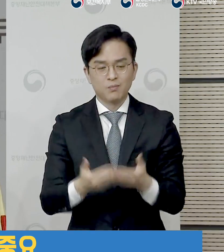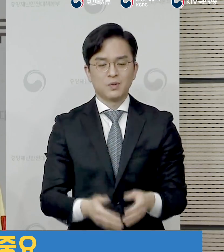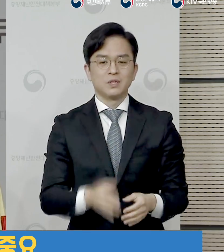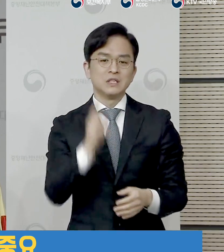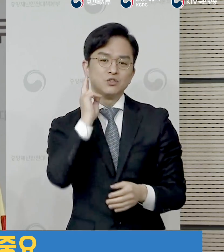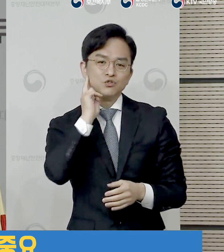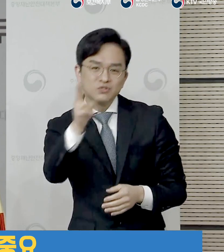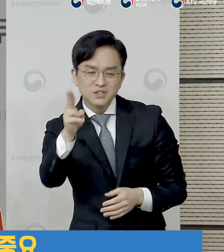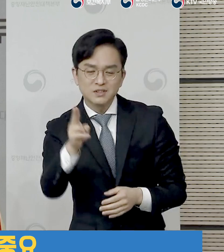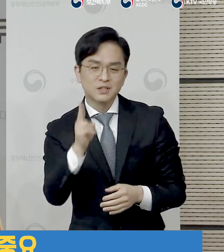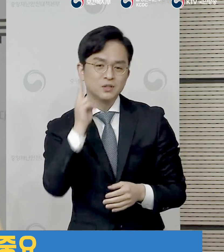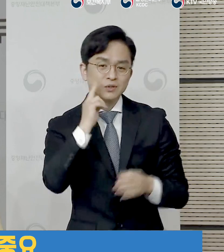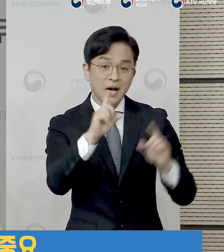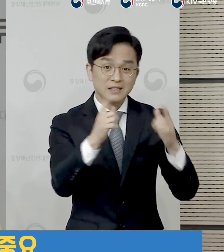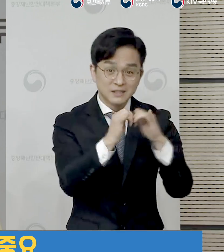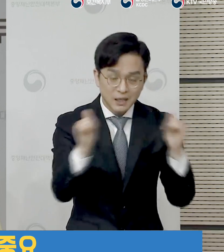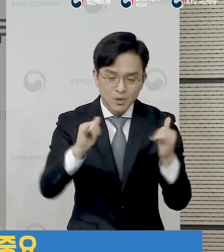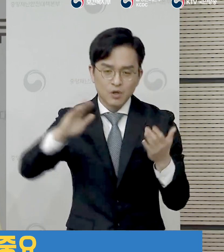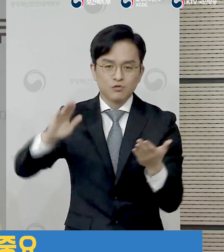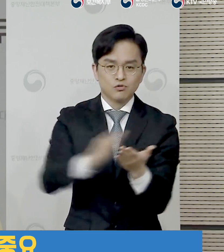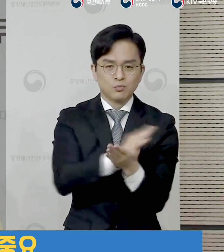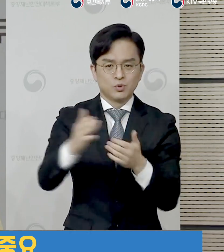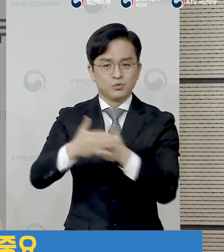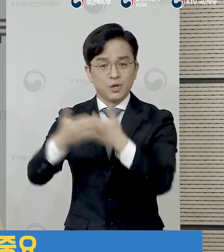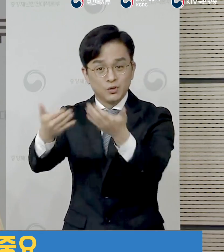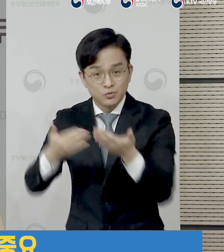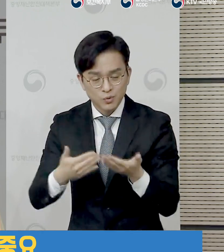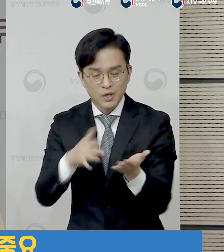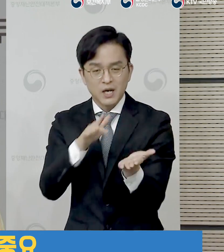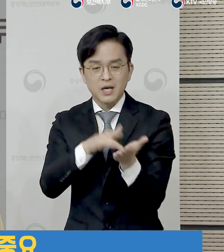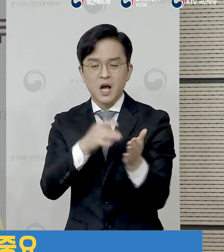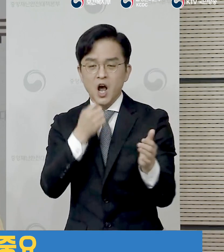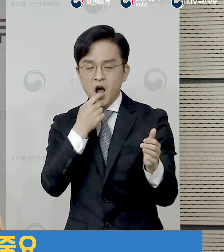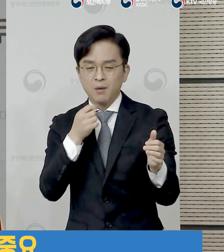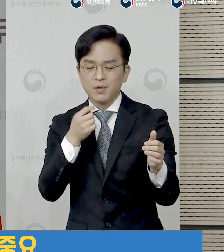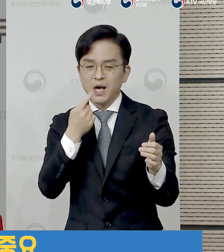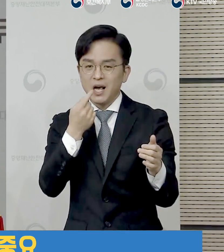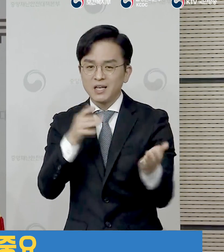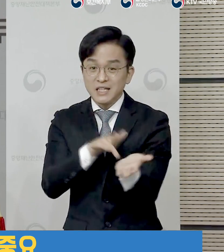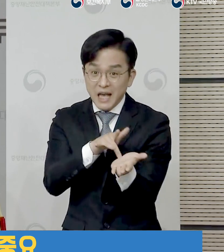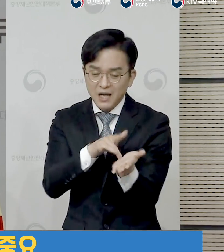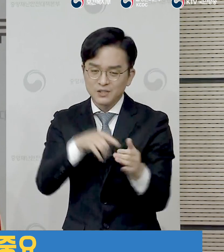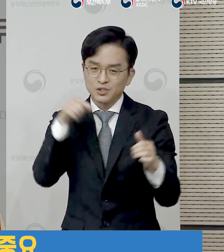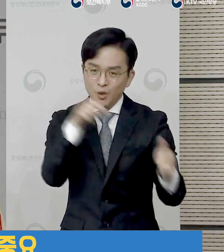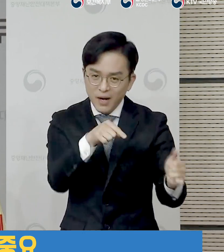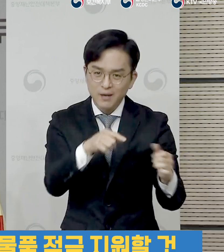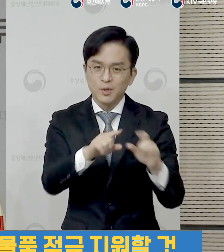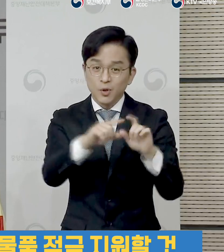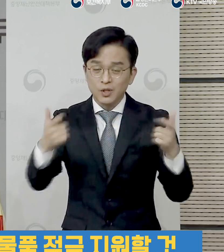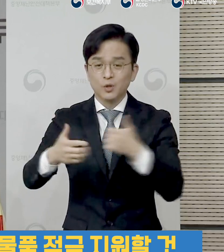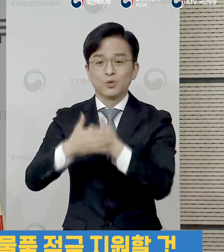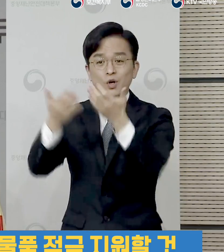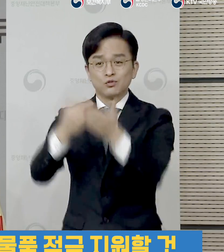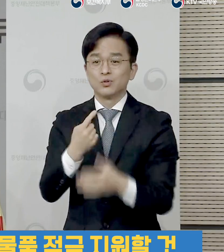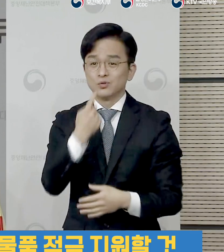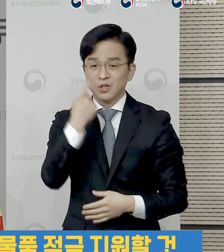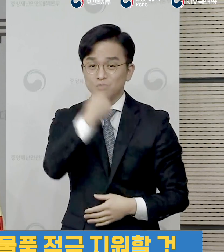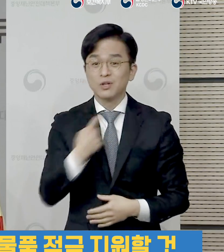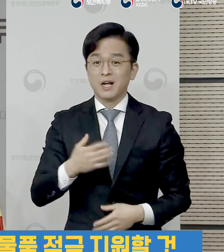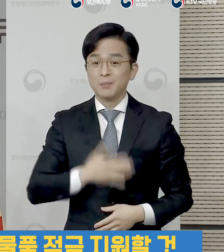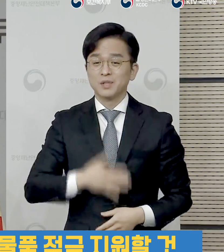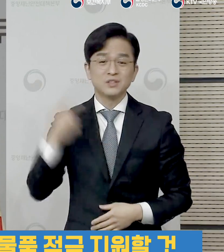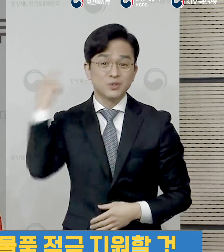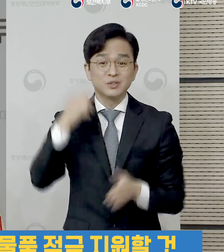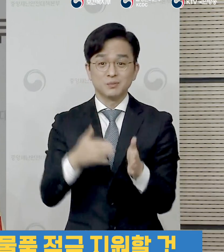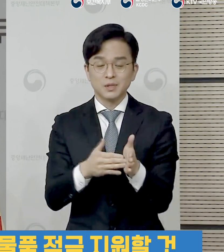이송 전까지 의료 상담과 처방, 약 배송 등을 하는 것으로 들었습니다. 대구시가 필요하다면